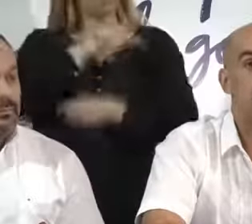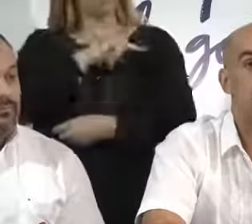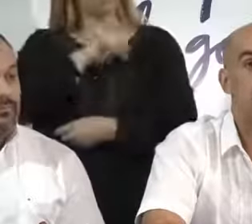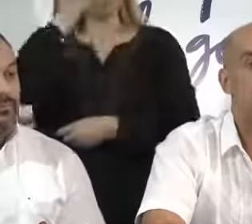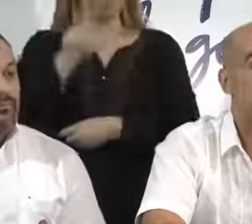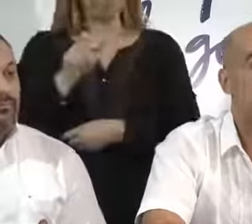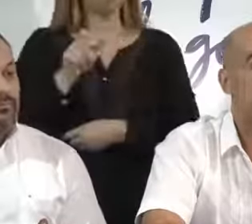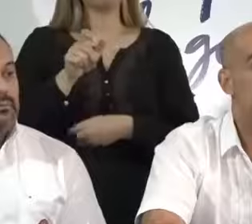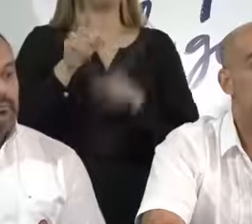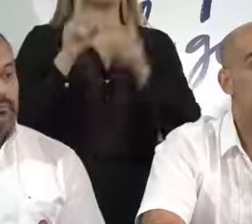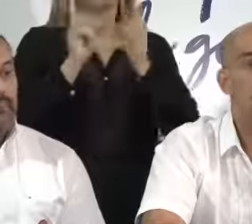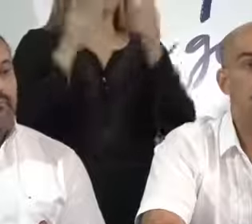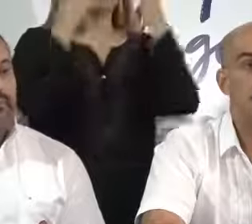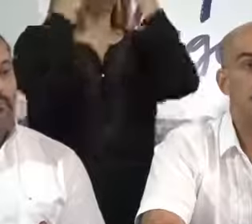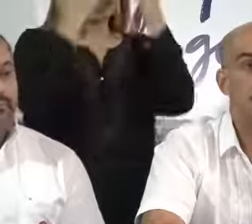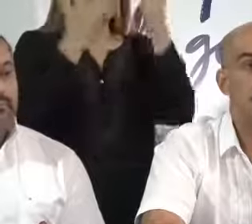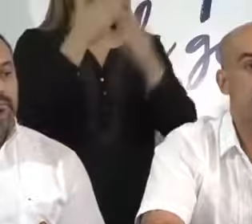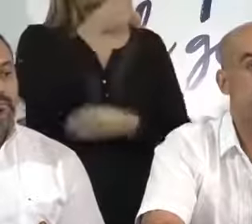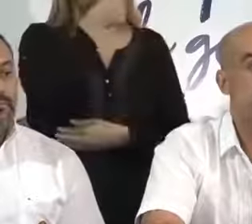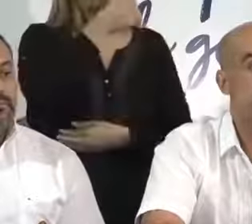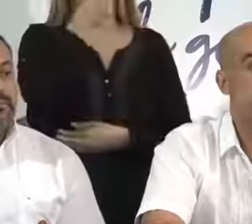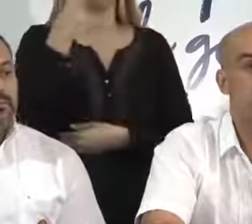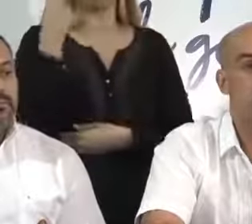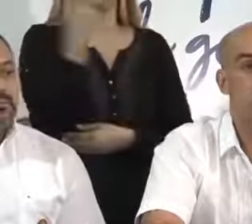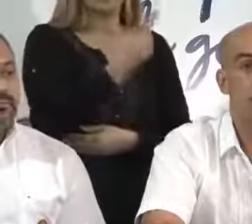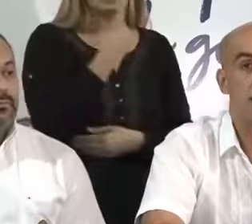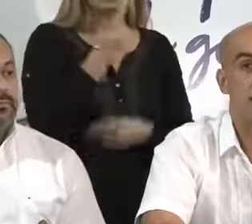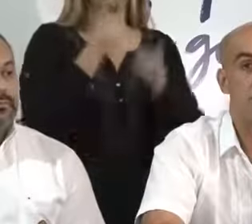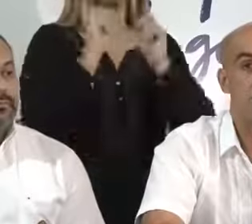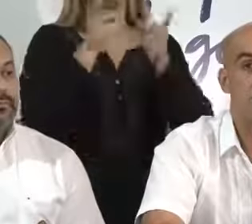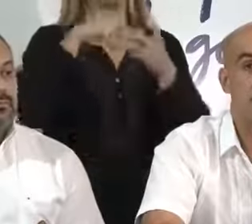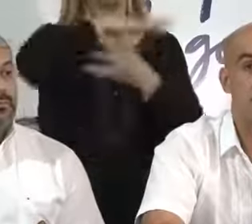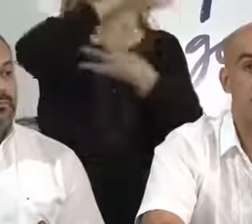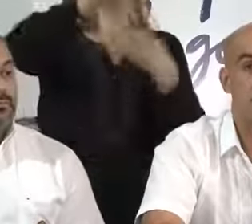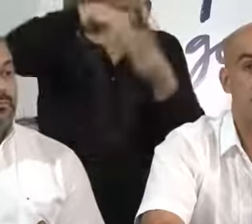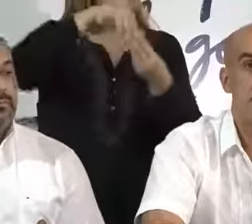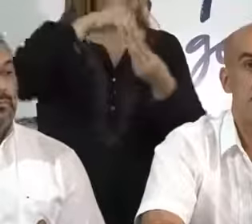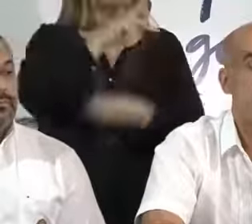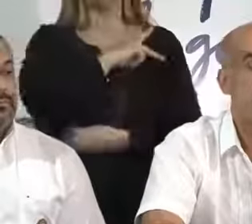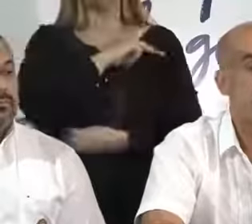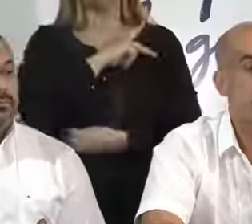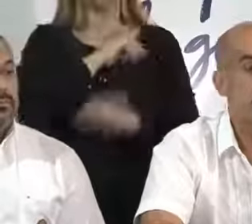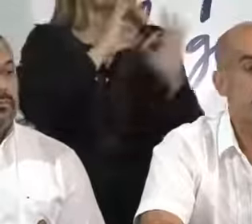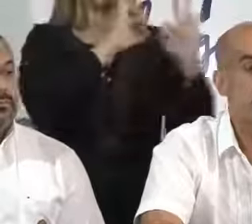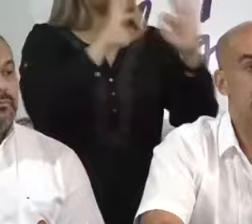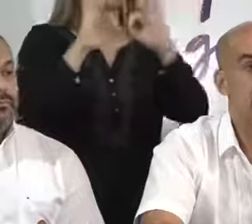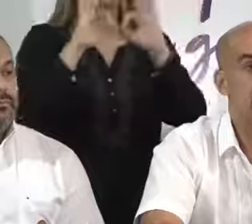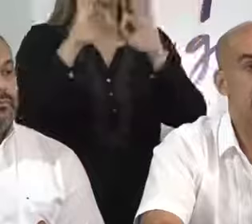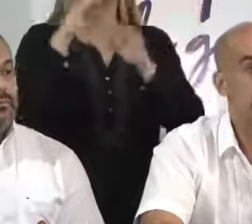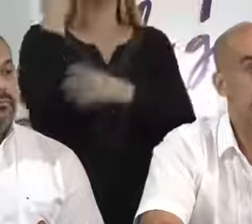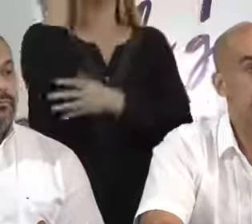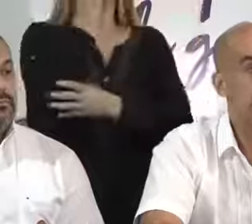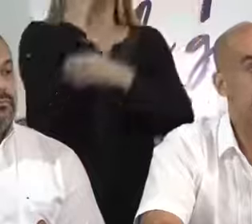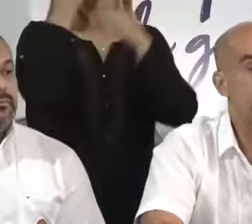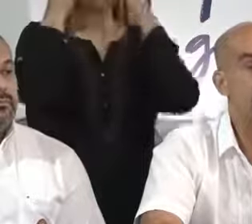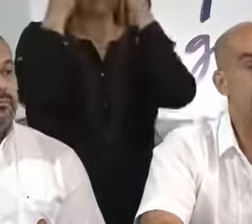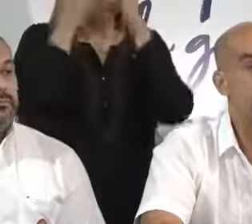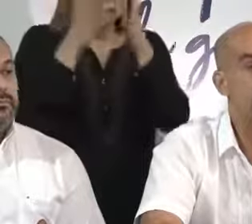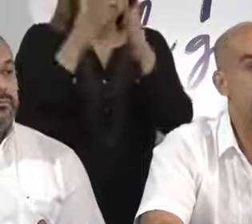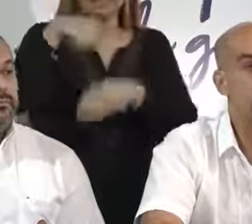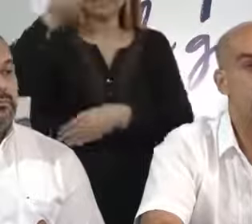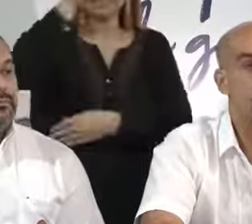la colaboración de la prensa, de toda la comunidad, de la ciudadanía, enfatizar que aquellos países